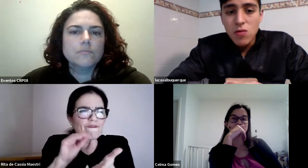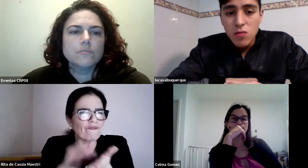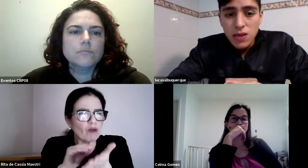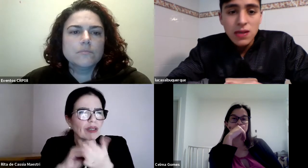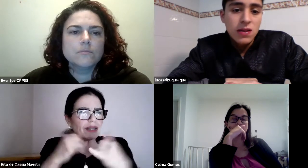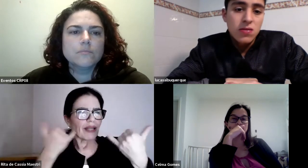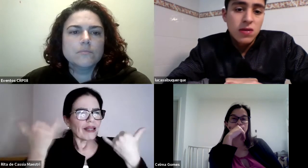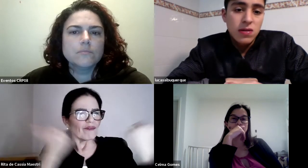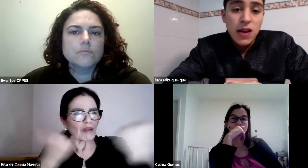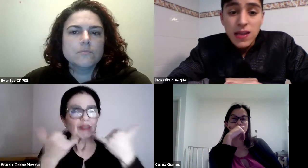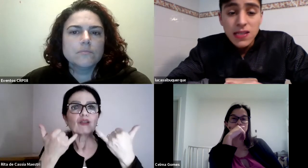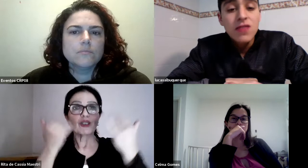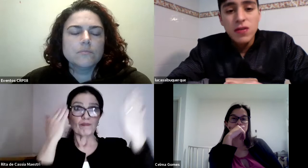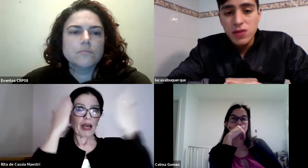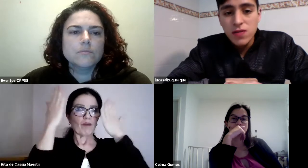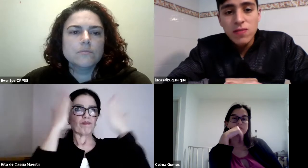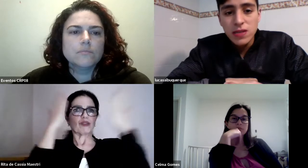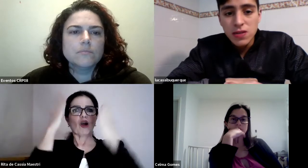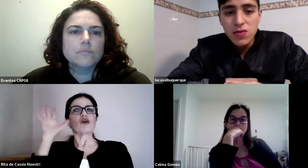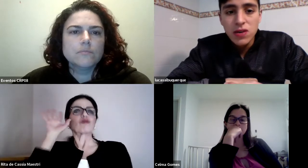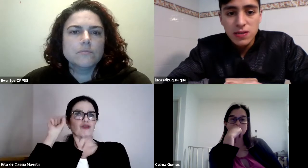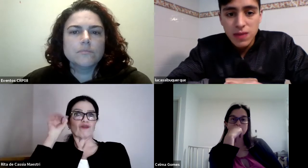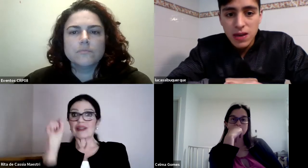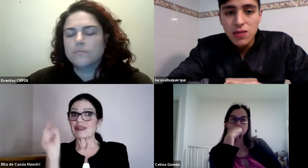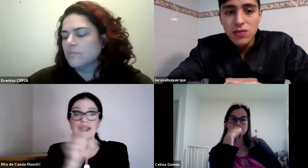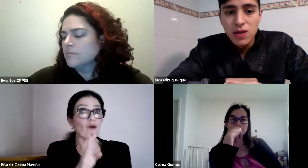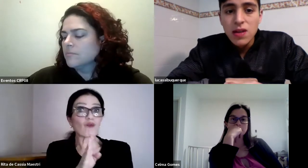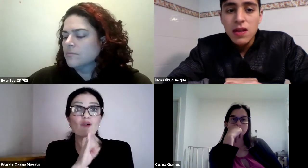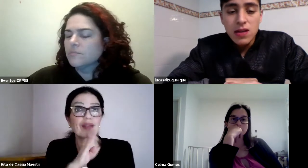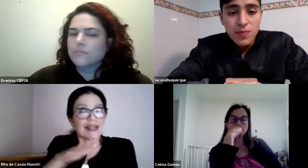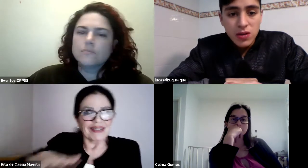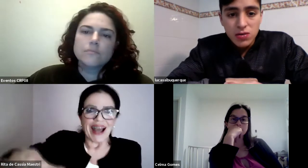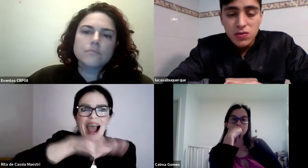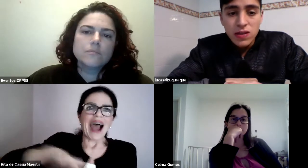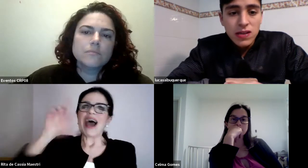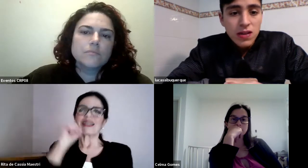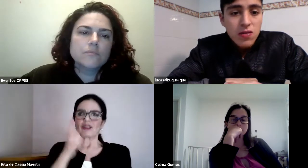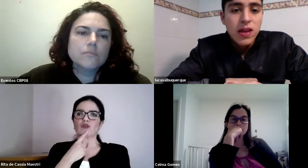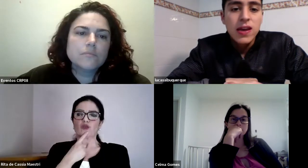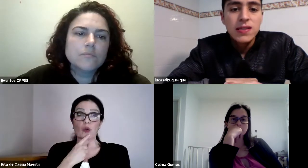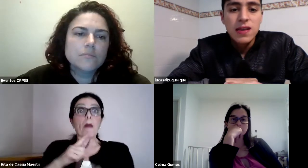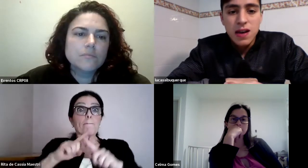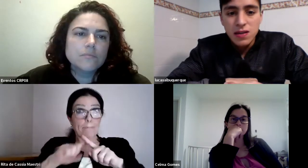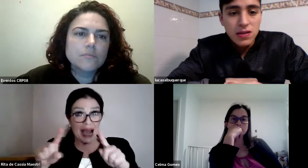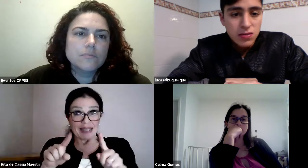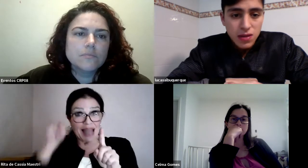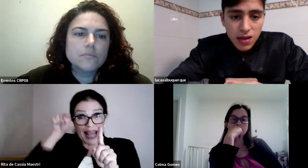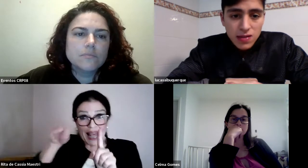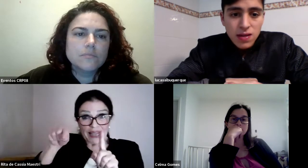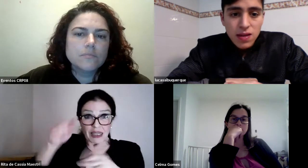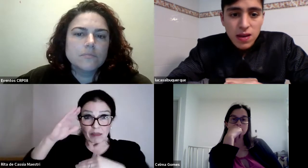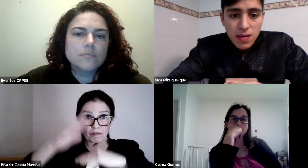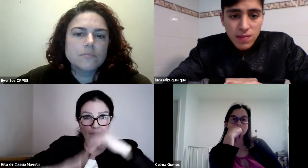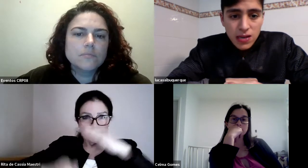com alguma... Ainda existe falta de informação, de conhecimento, de psicólogos ouvintes que não conhecem a área da